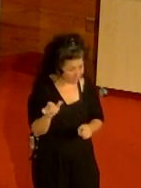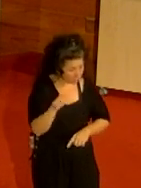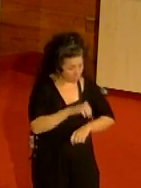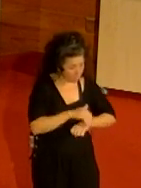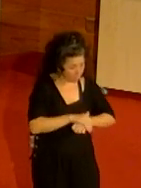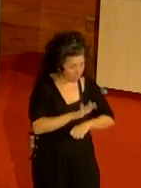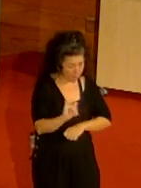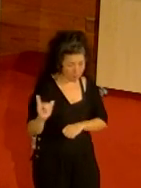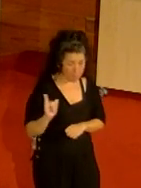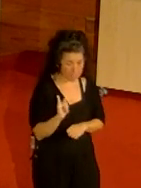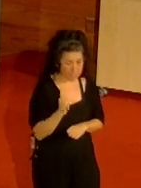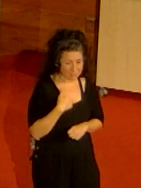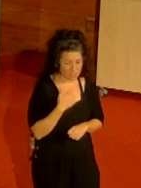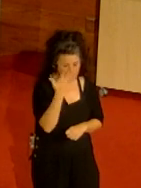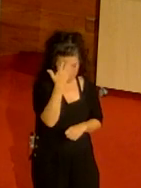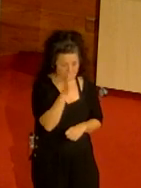acuerdo de leer en 5W,